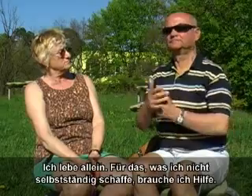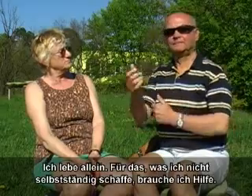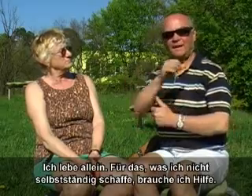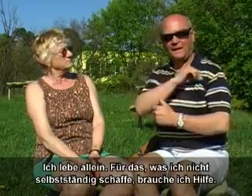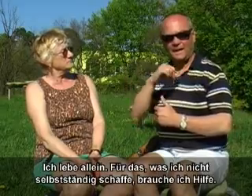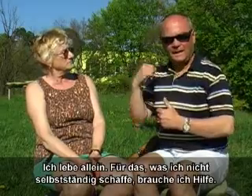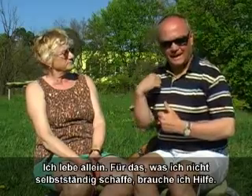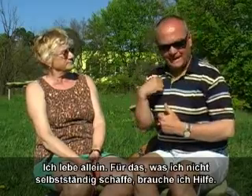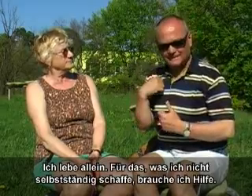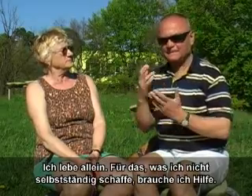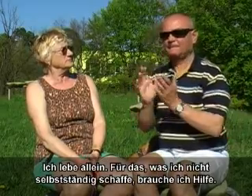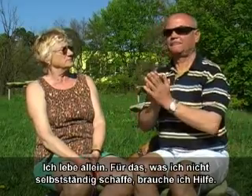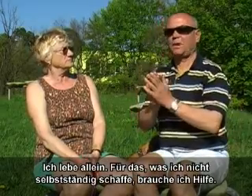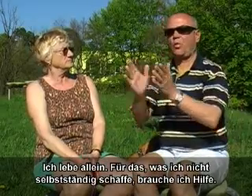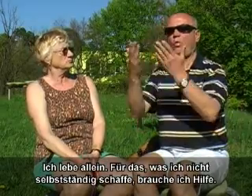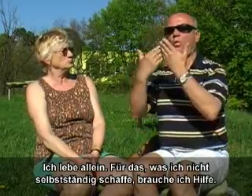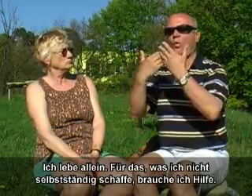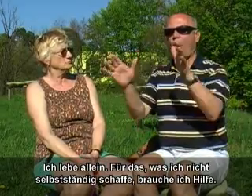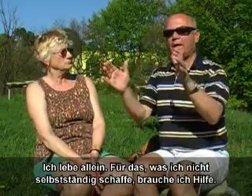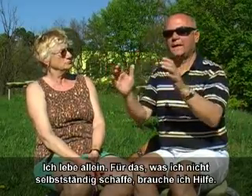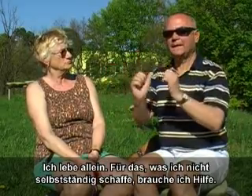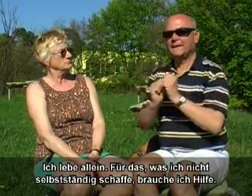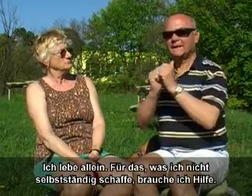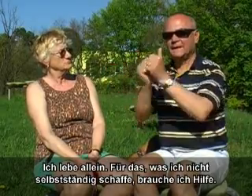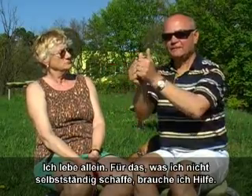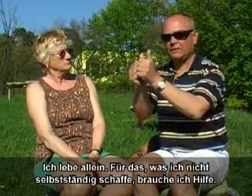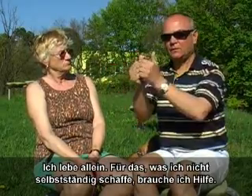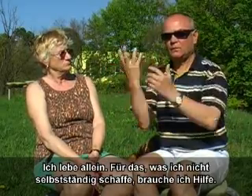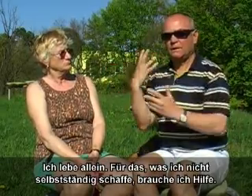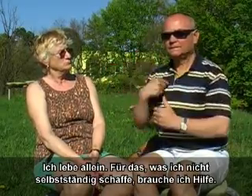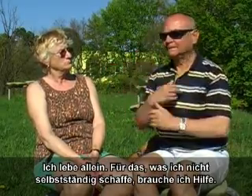Ich lebe allein. Für das, was ich nicht selbstständig schaffe, brauche ich Hilfe.